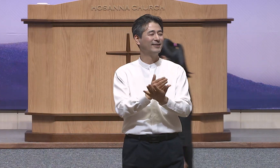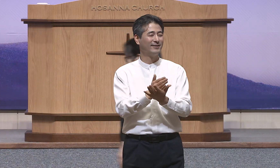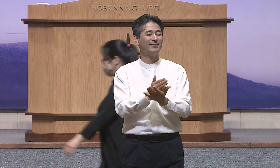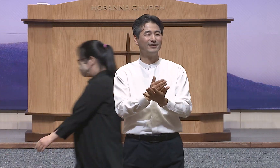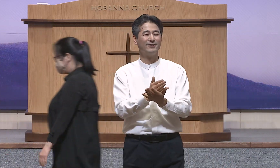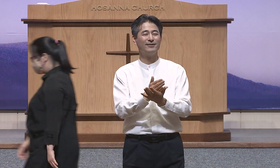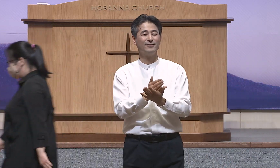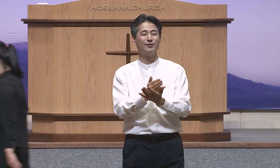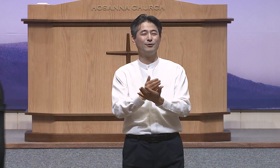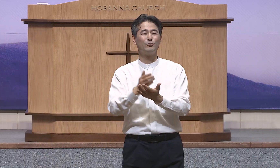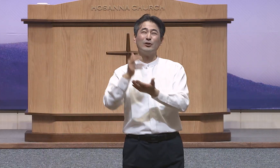말라.